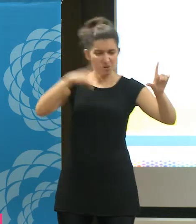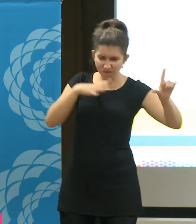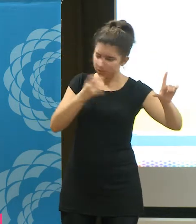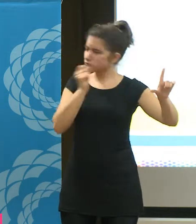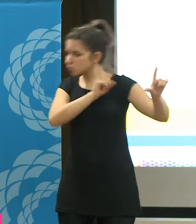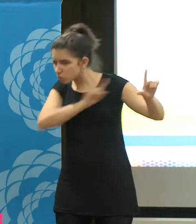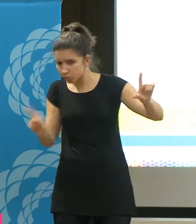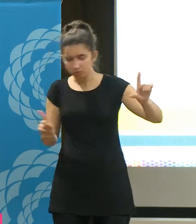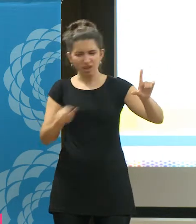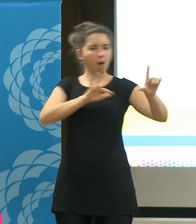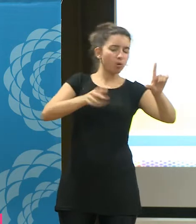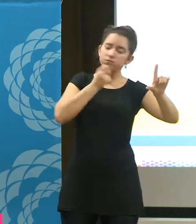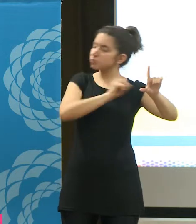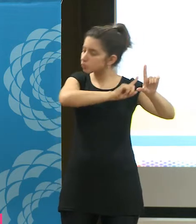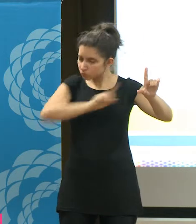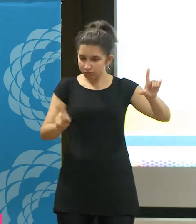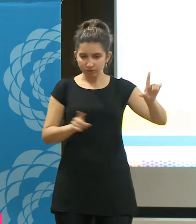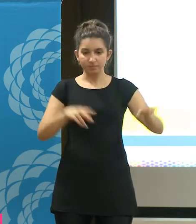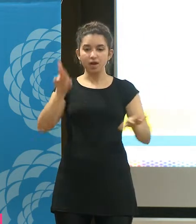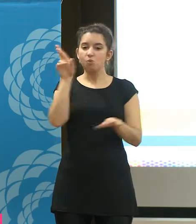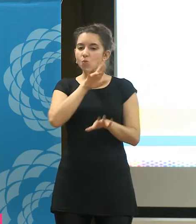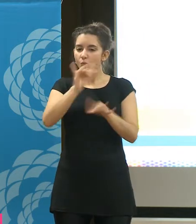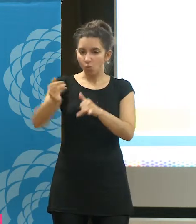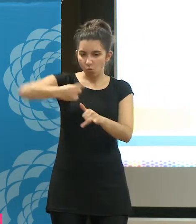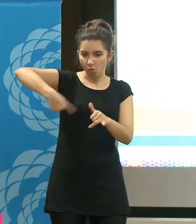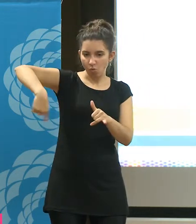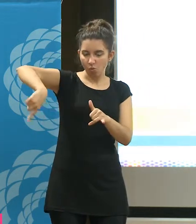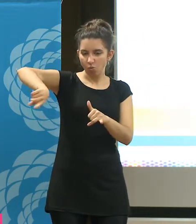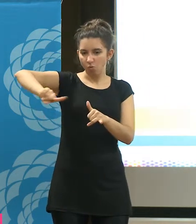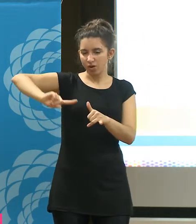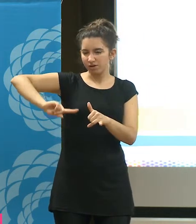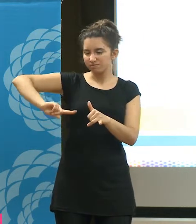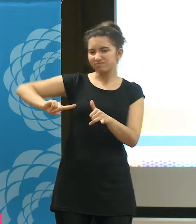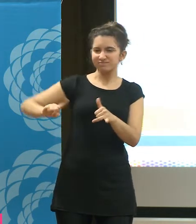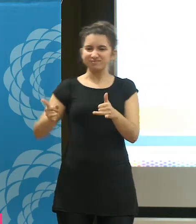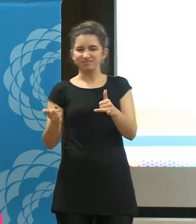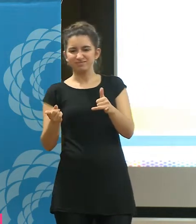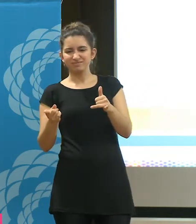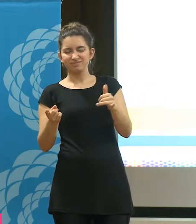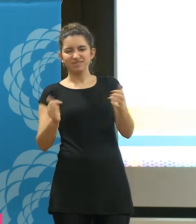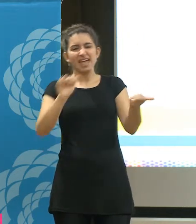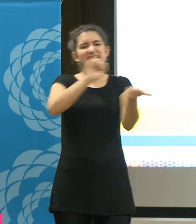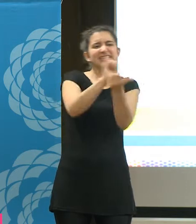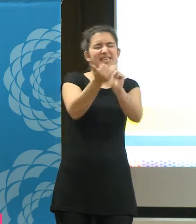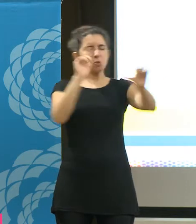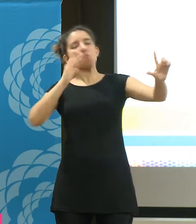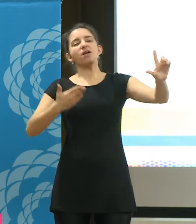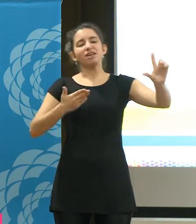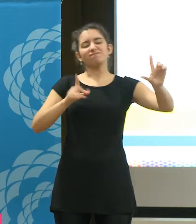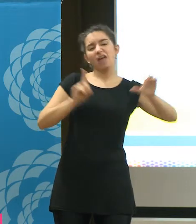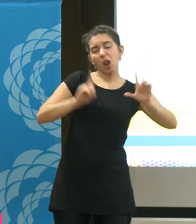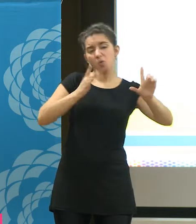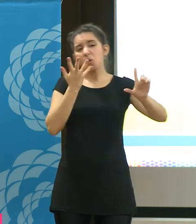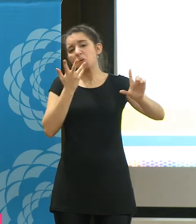burla. Las mujeres son las únicas a quienes les disgusta el morbo, la grosería y el sexo explícito de algunos programas, así